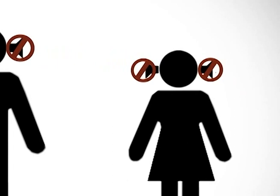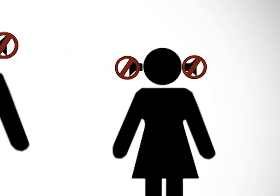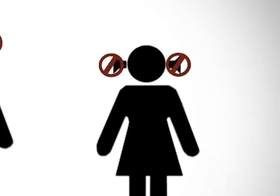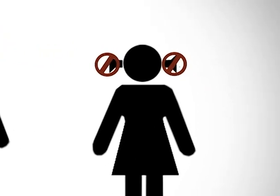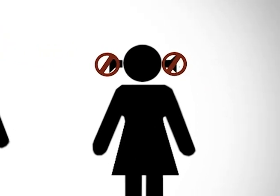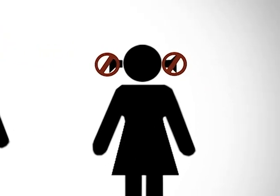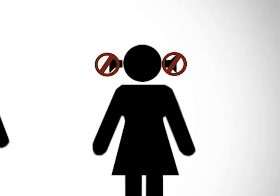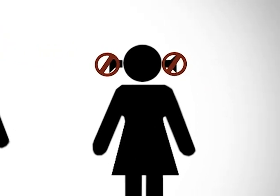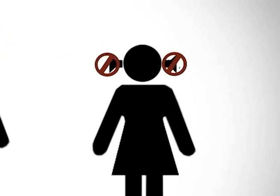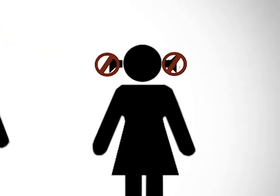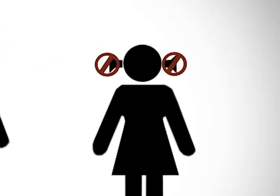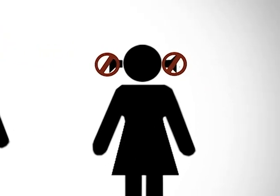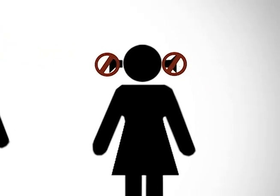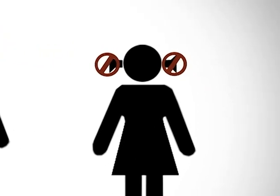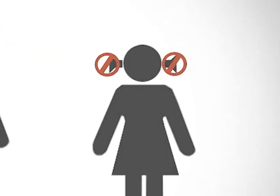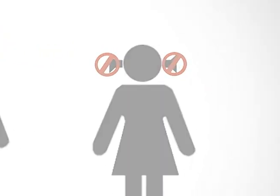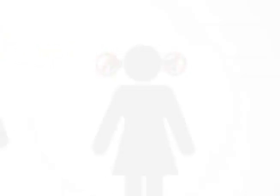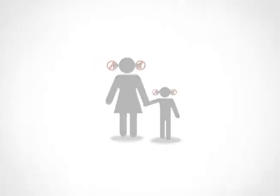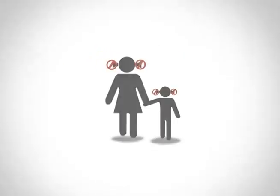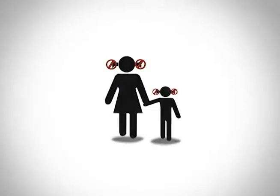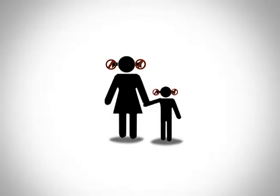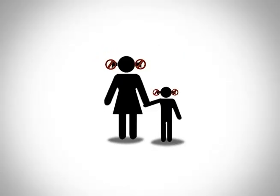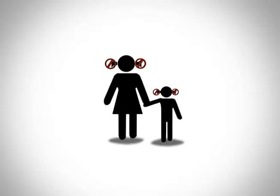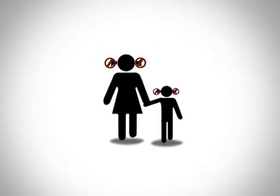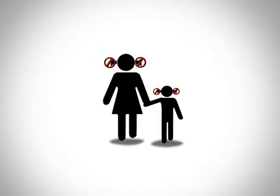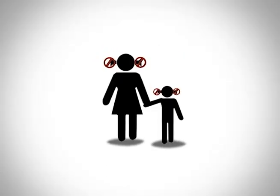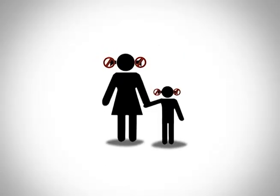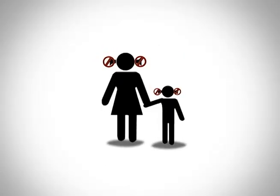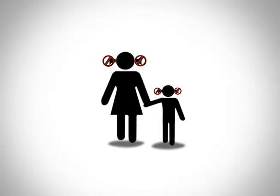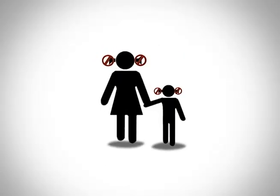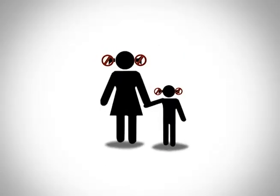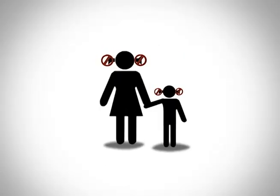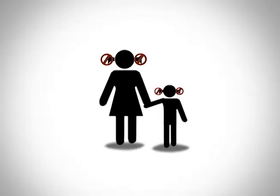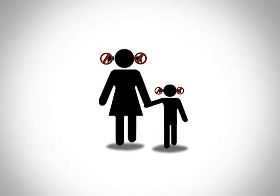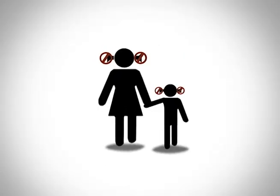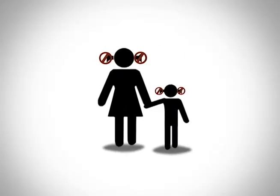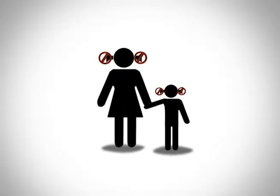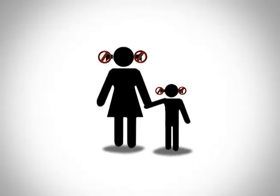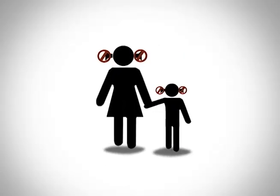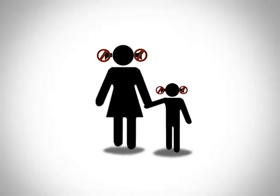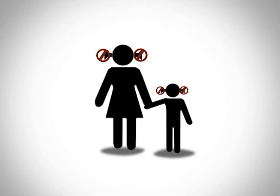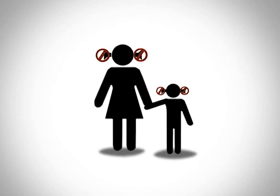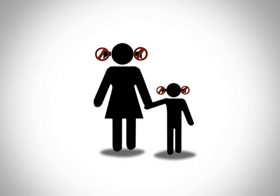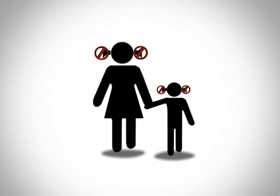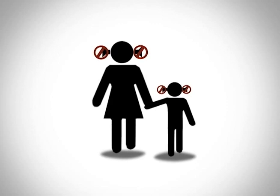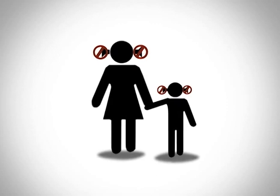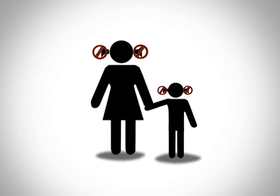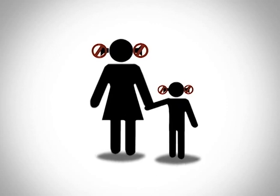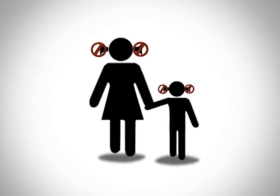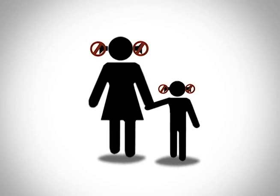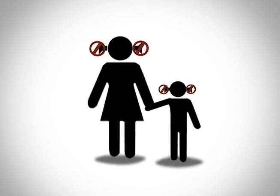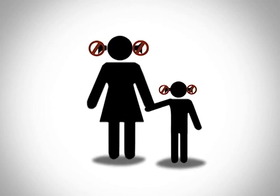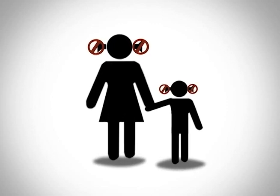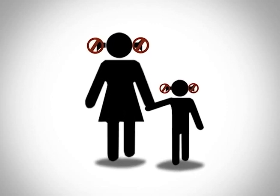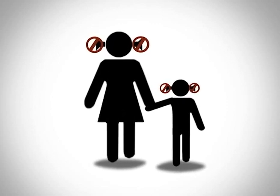limitación surge por carácter o herencia, por factores congénitos mejor, o por factores adquiridos. Cuando